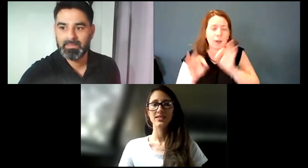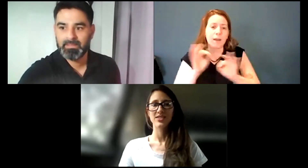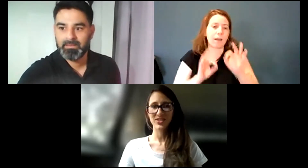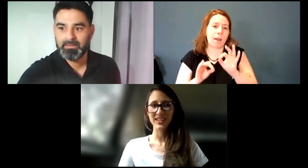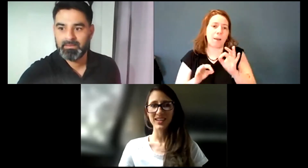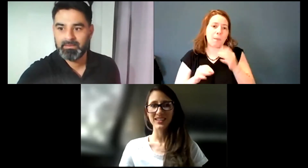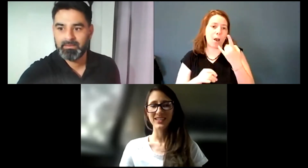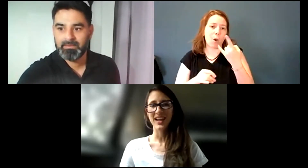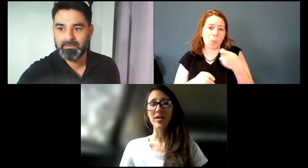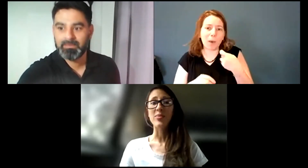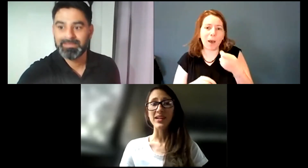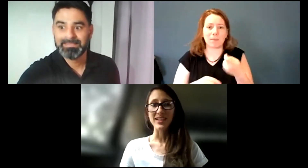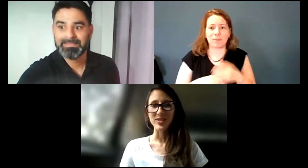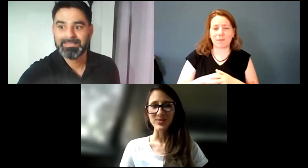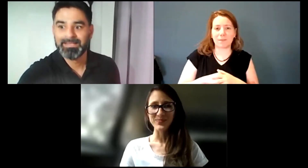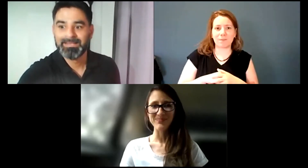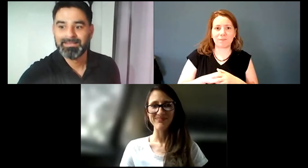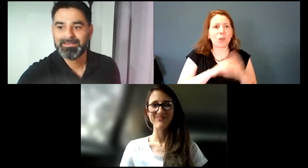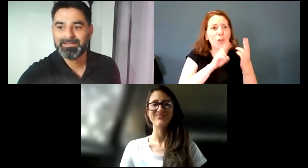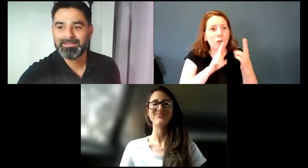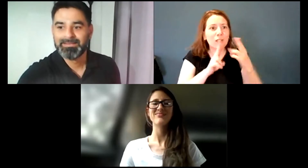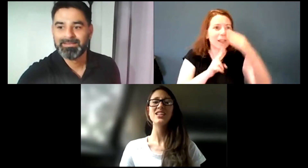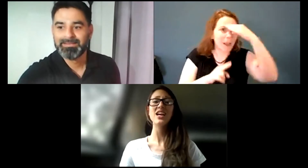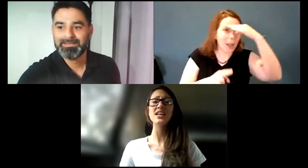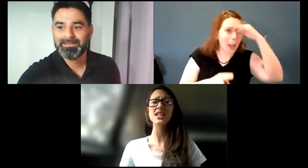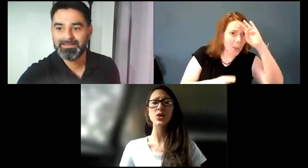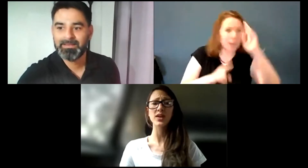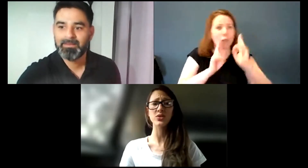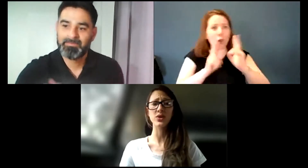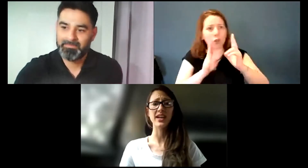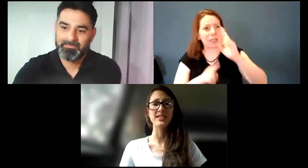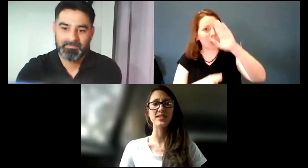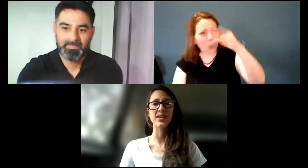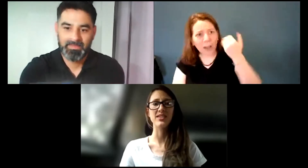nos estén acompañando. Así que nuestro agradecimiento